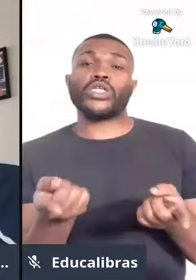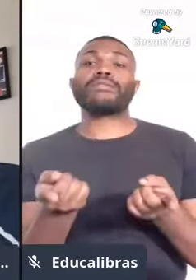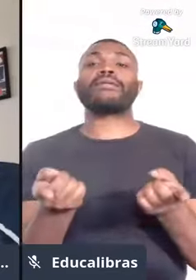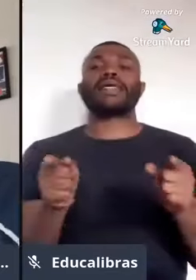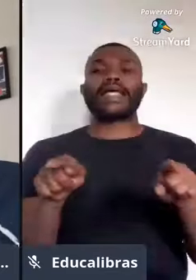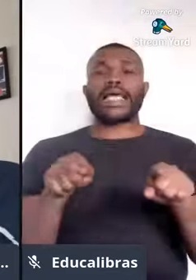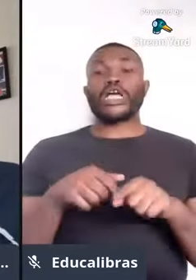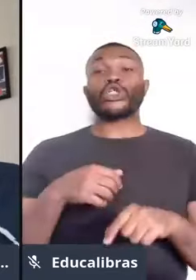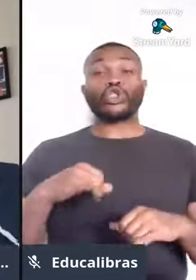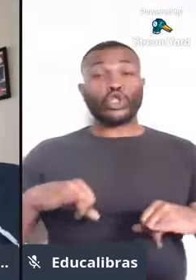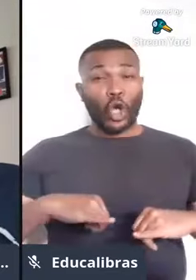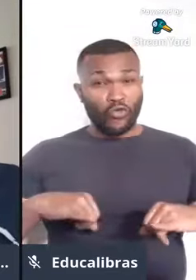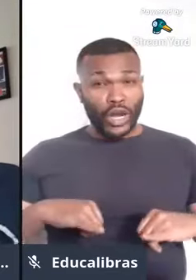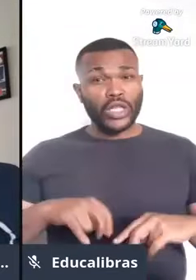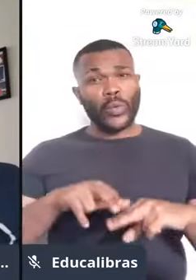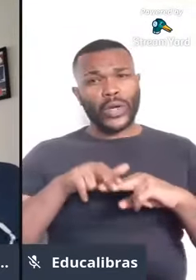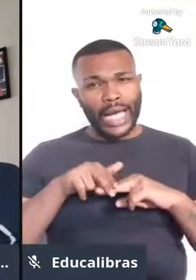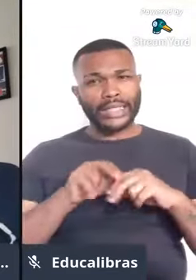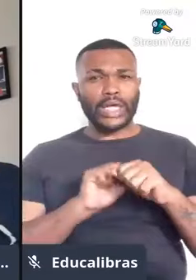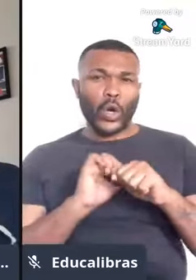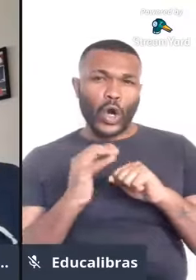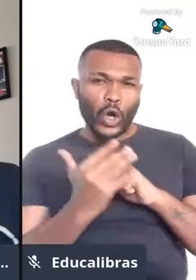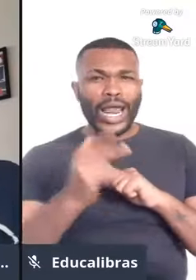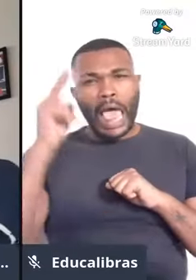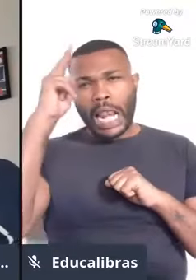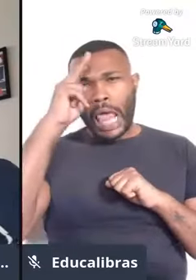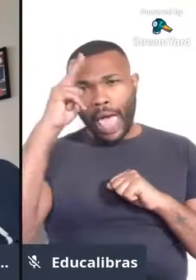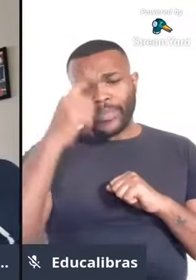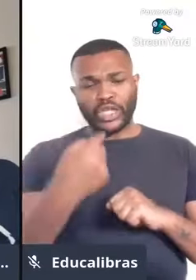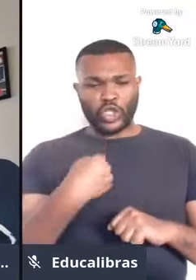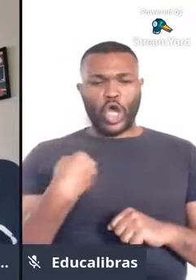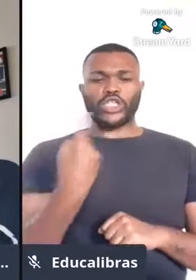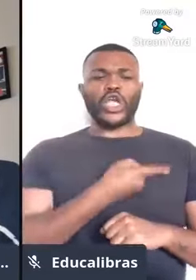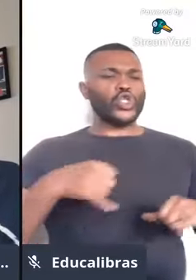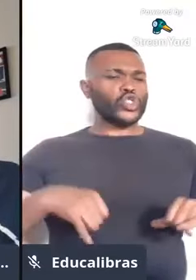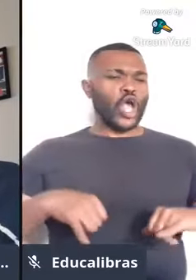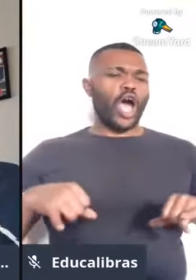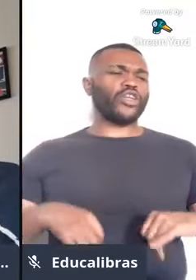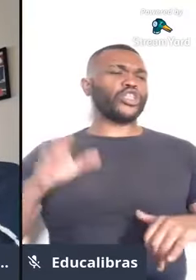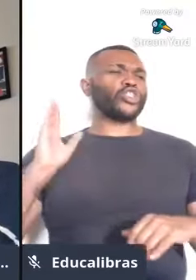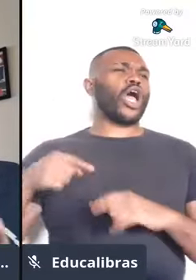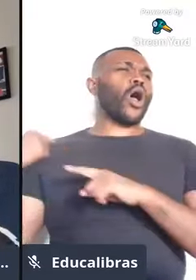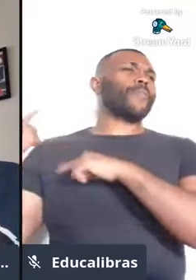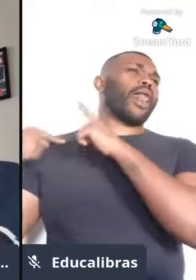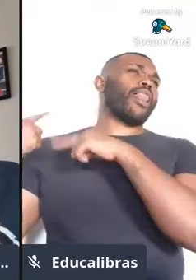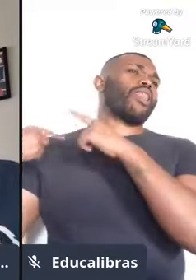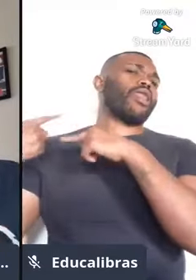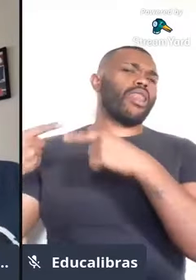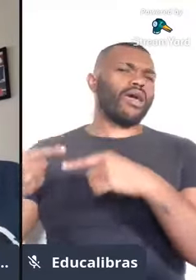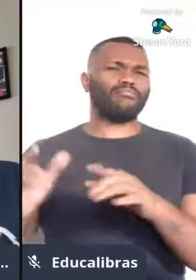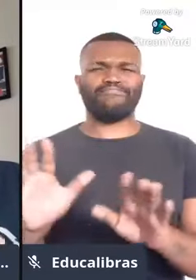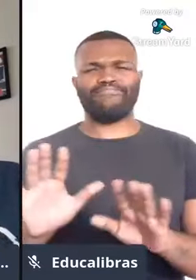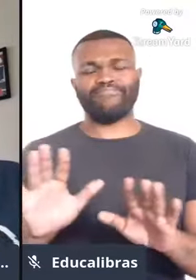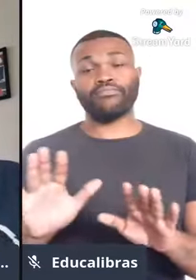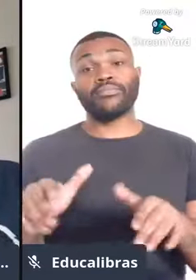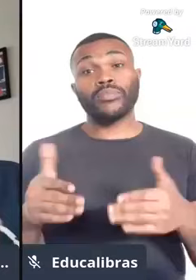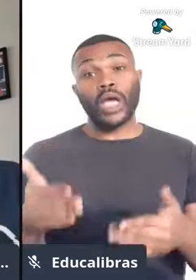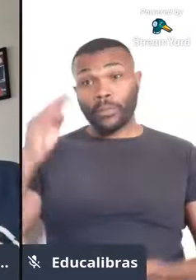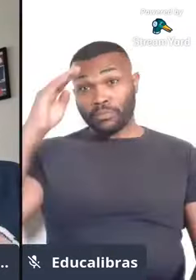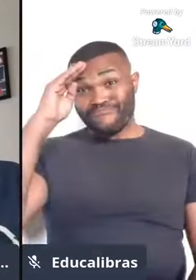perrengue, vocês estão lembrando da gente que passa perrengue todo dia, né? O ponto principal aí